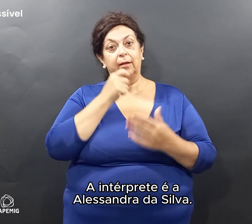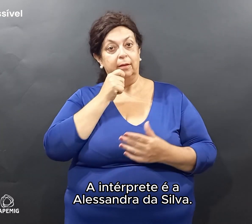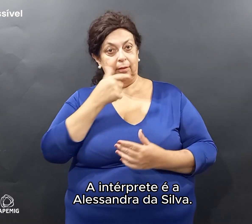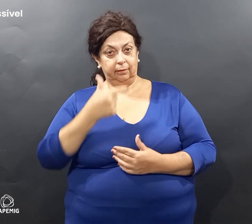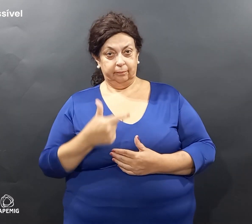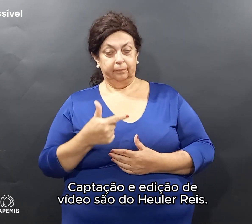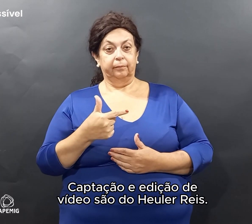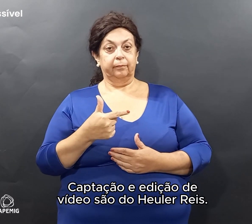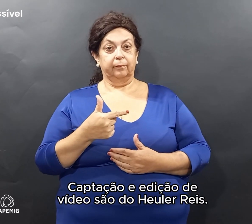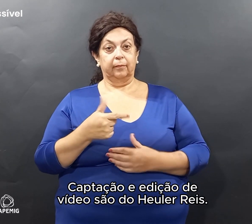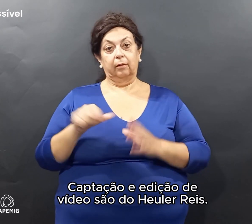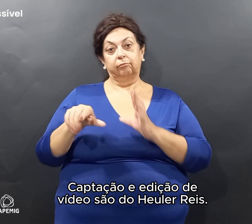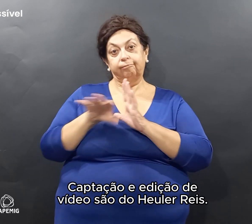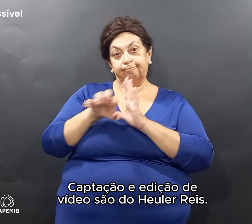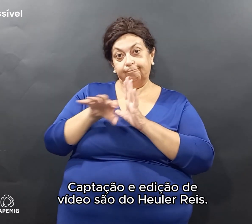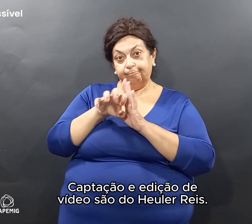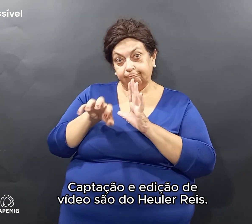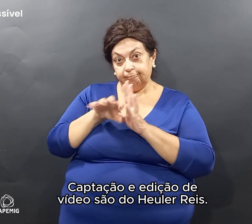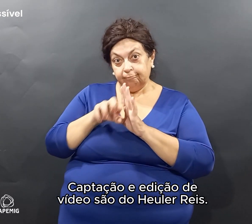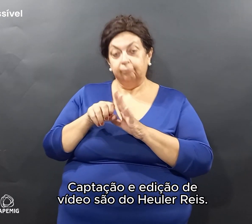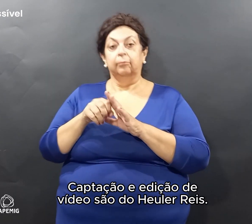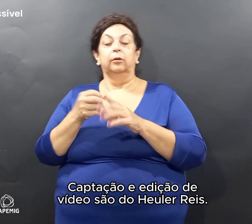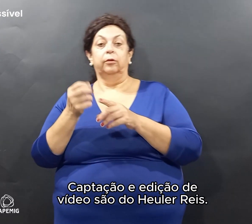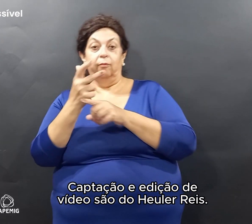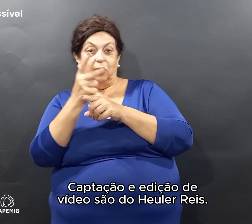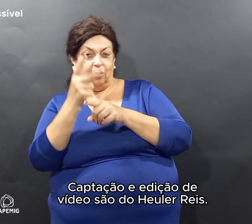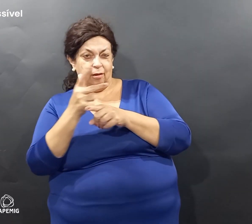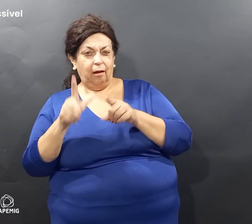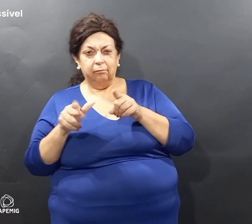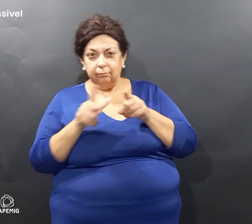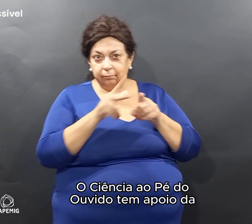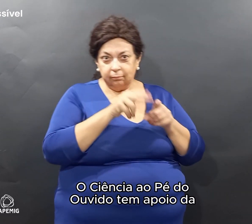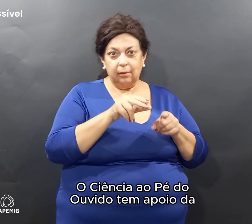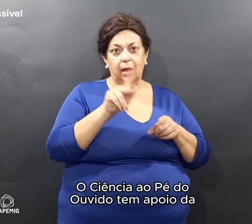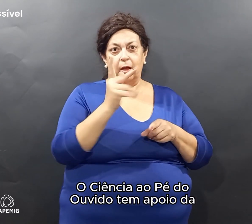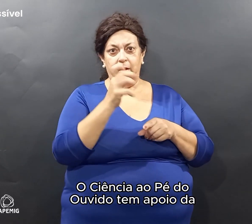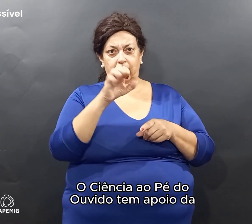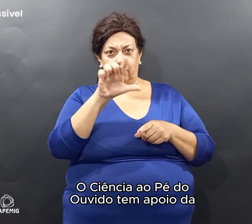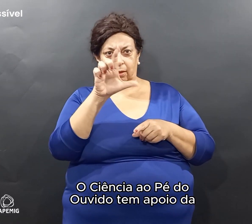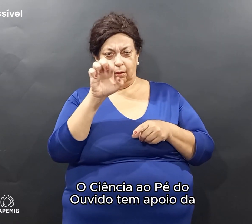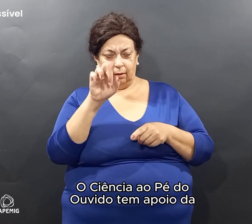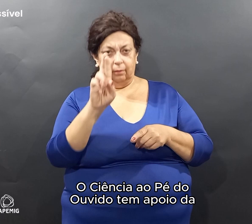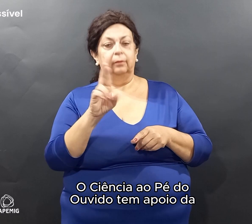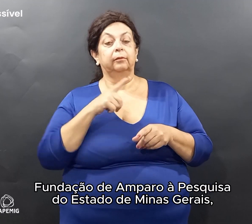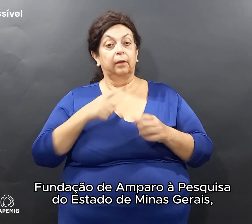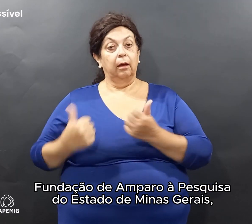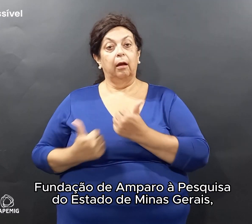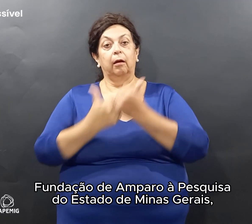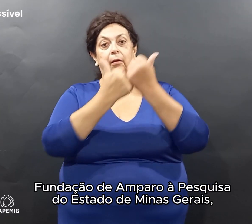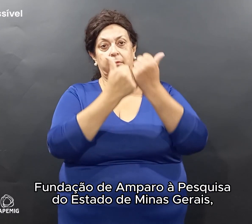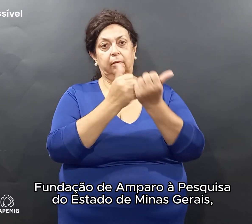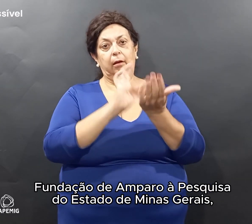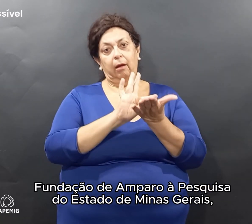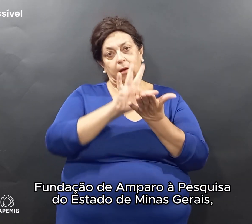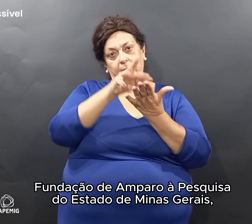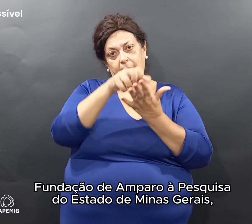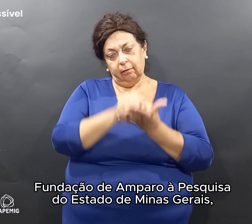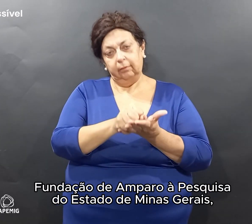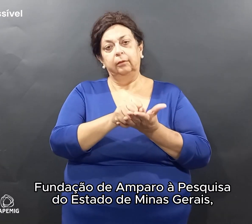Silva. Captação e edição de vídeo são do Euler Reis. O Ciência ao Pé do Ouvido tem apoio da Fundação de Amparo à Pesquisa do Estado de